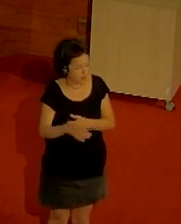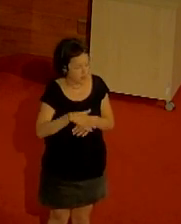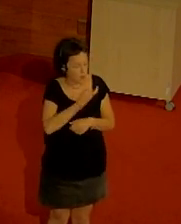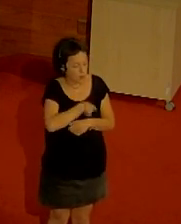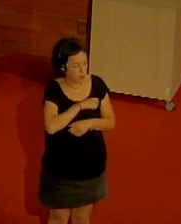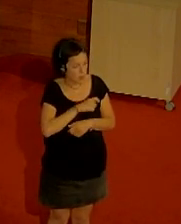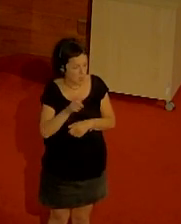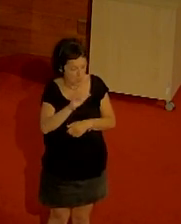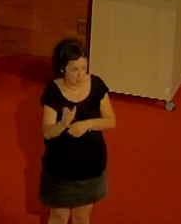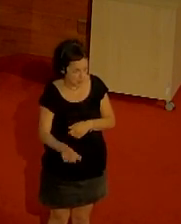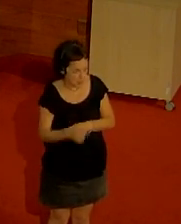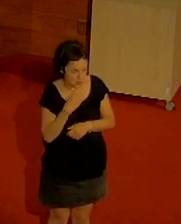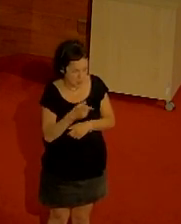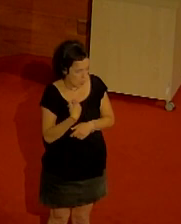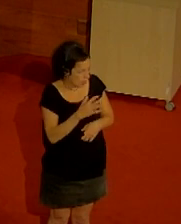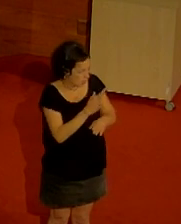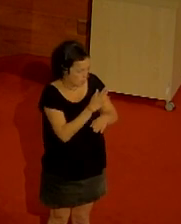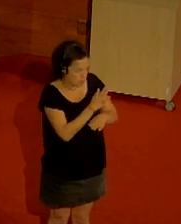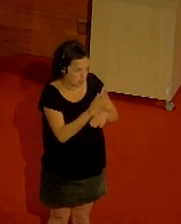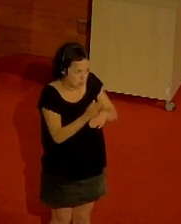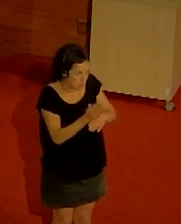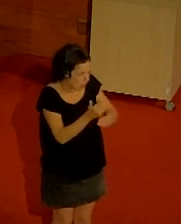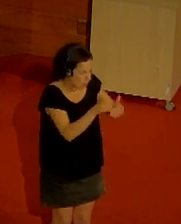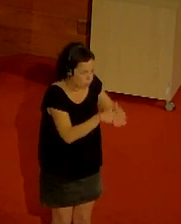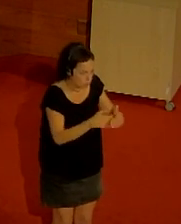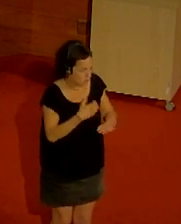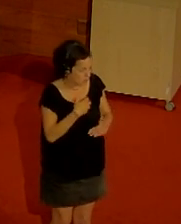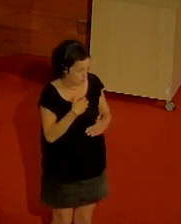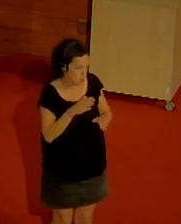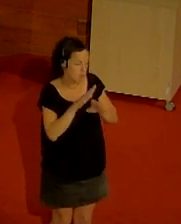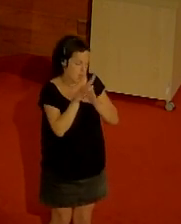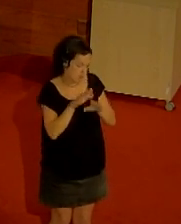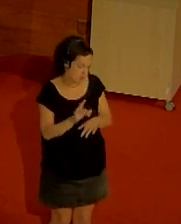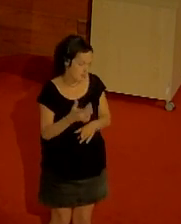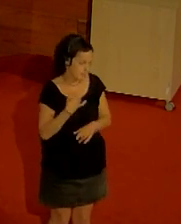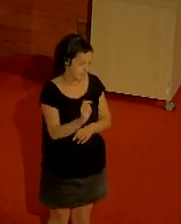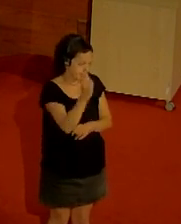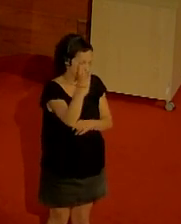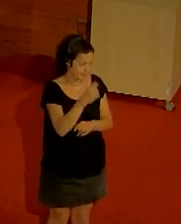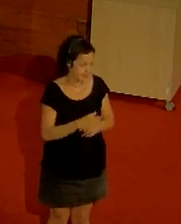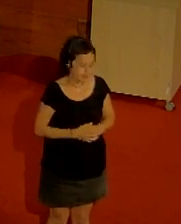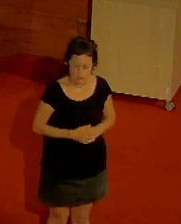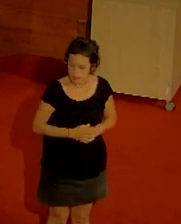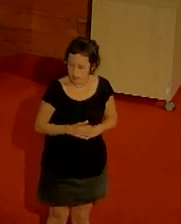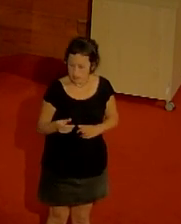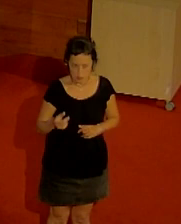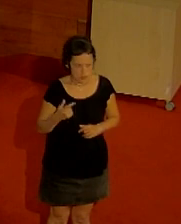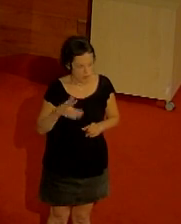cementerio para enterrarlo. Al final sí que lo enterraron. Y bueno, a mí me hizo pensar